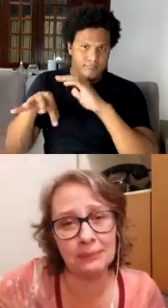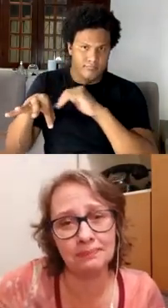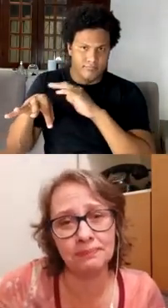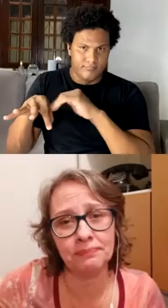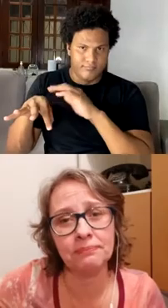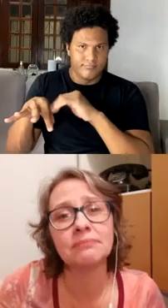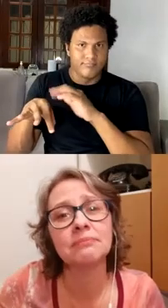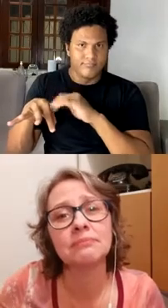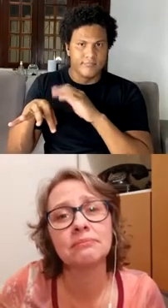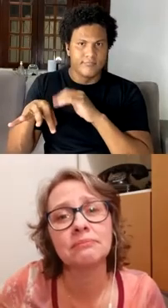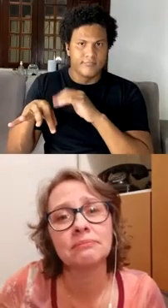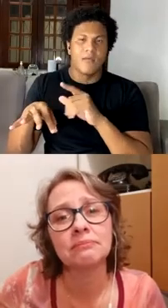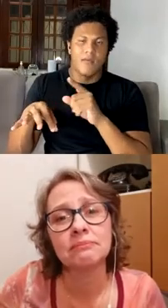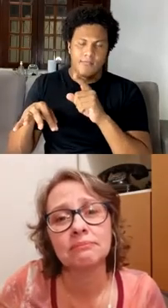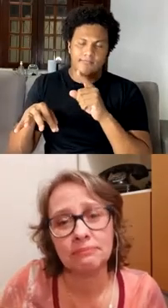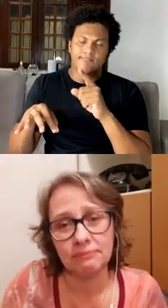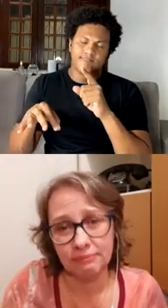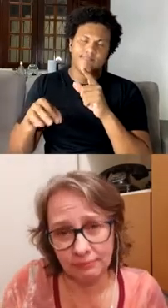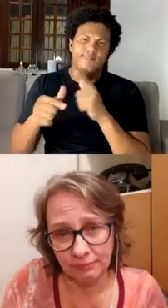problema.